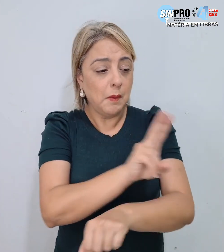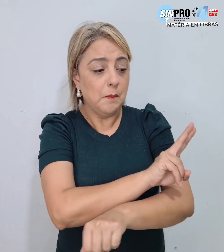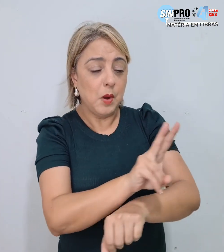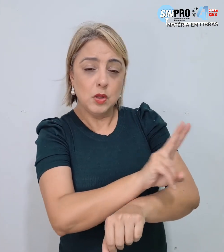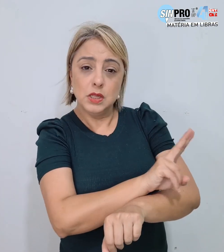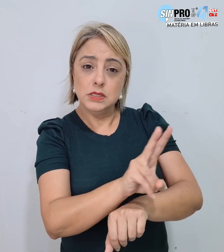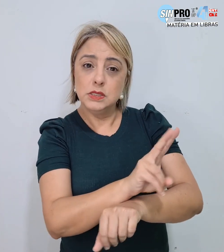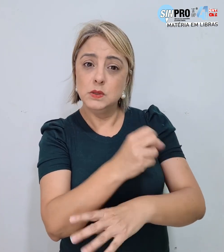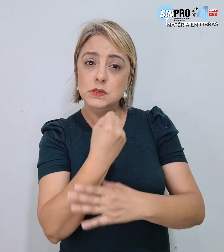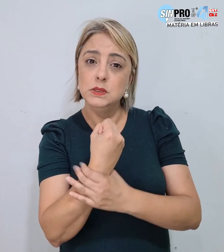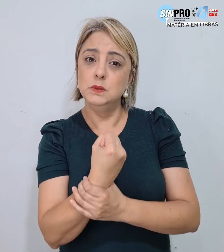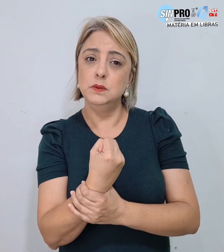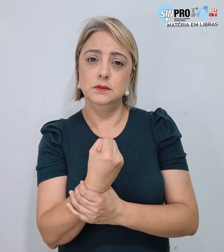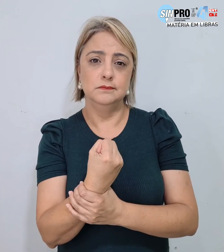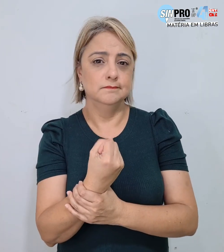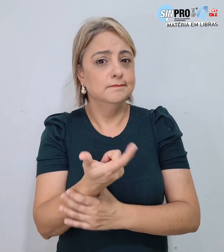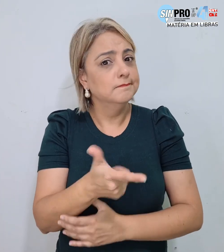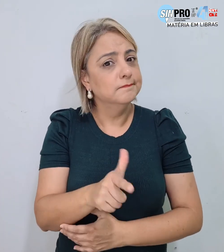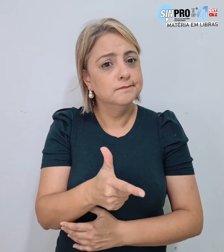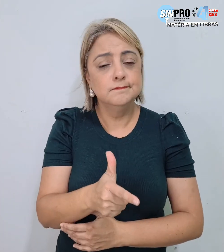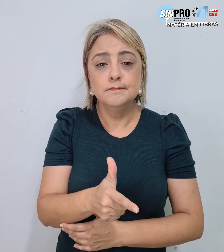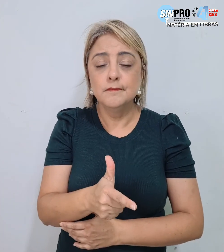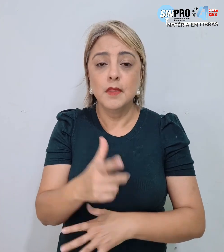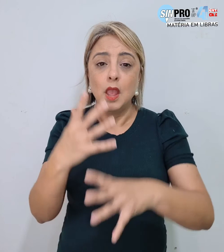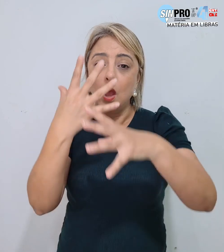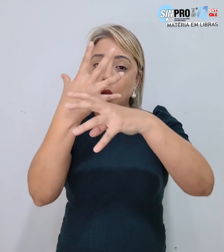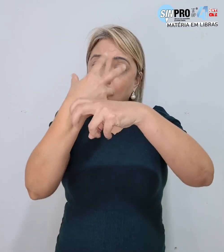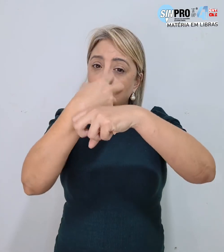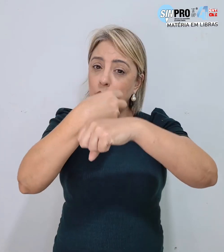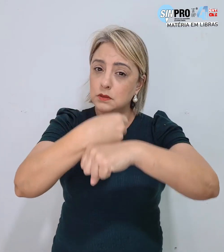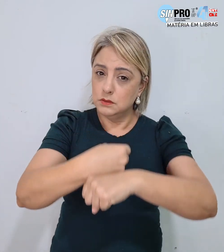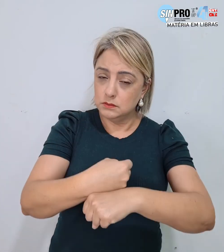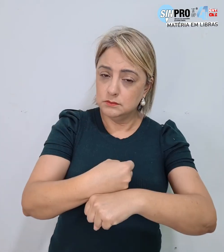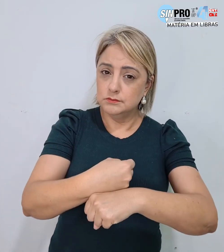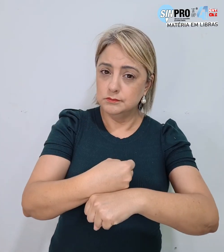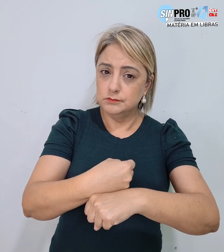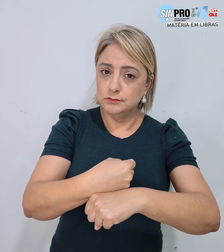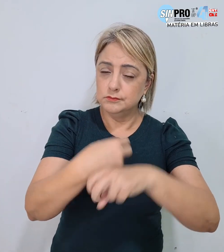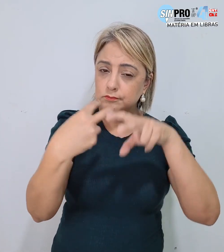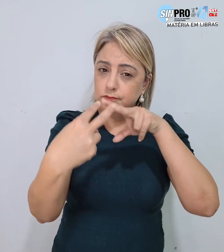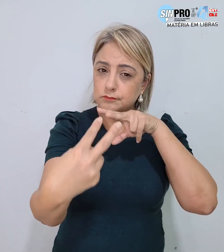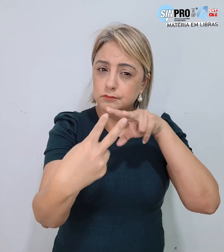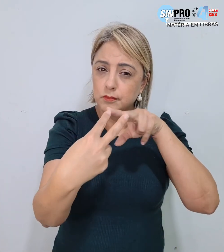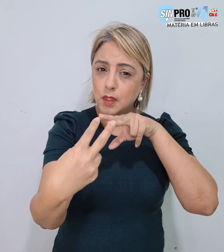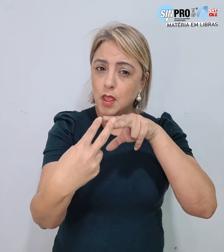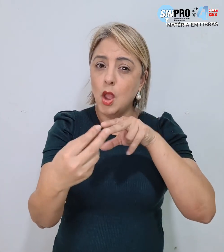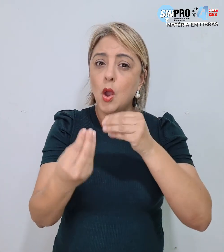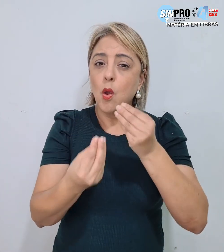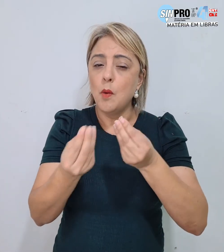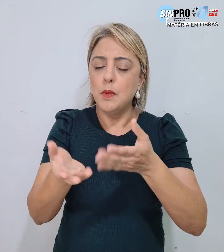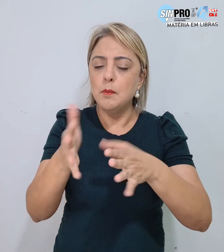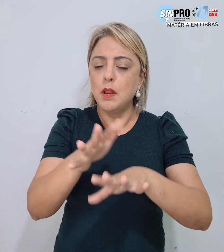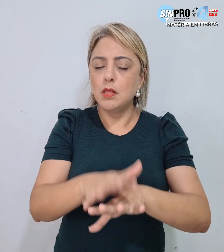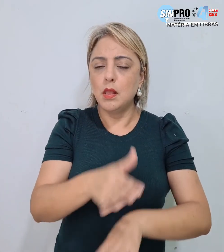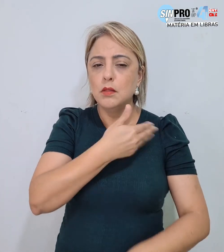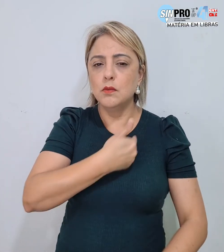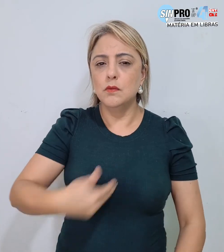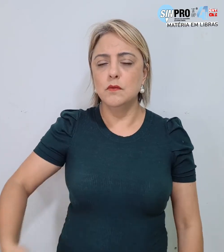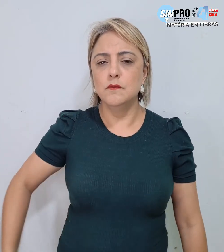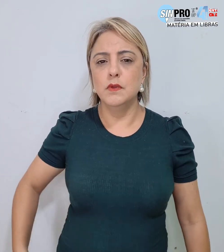Seguro e o ensino a distância e como implantado pelo governo de São